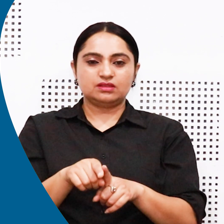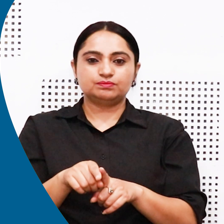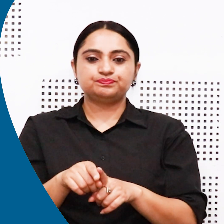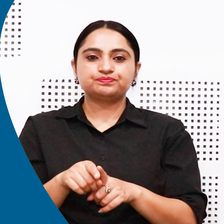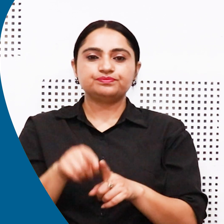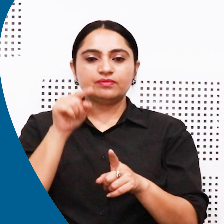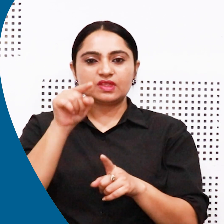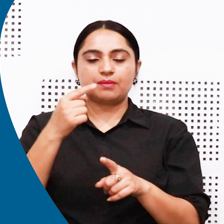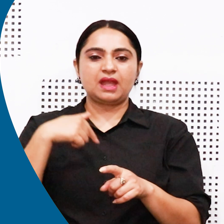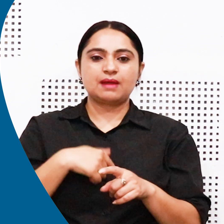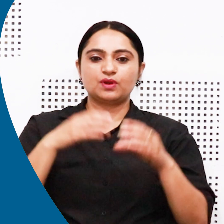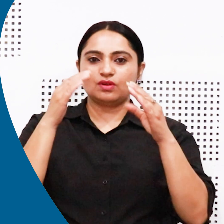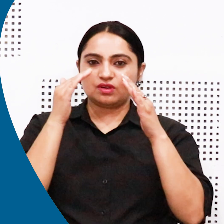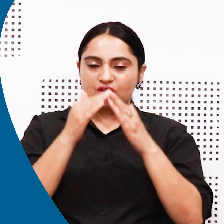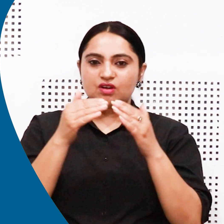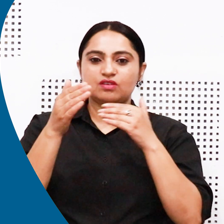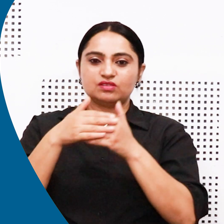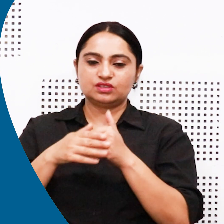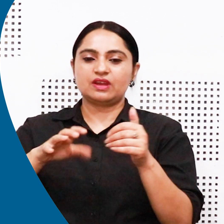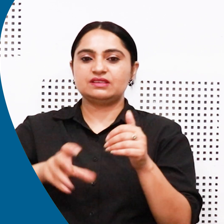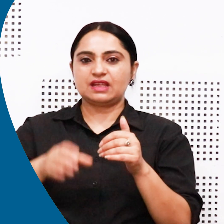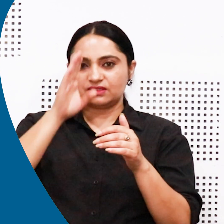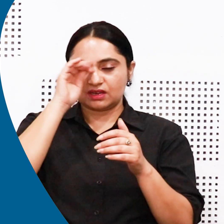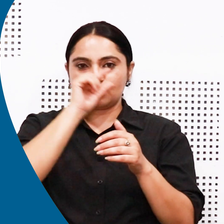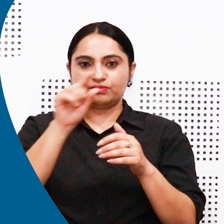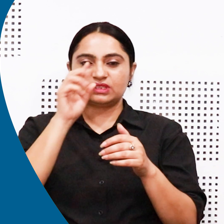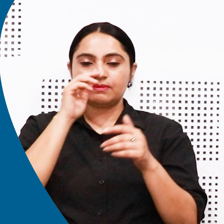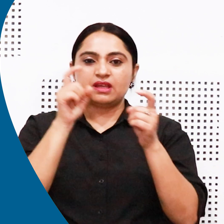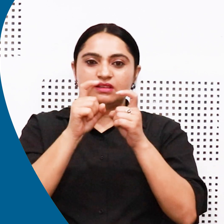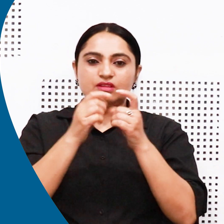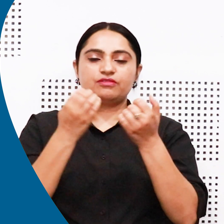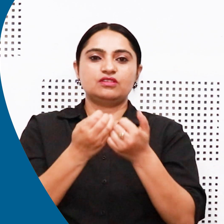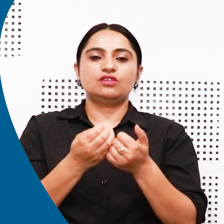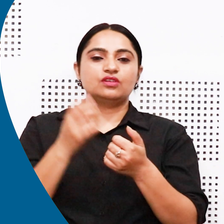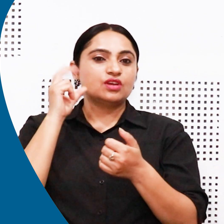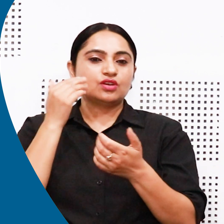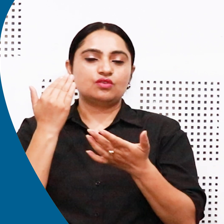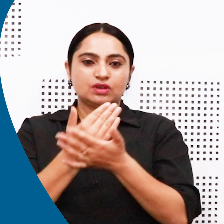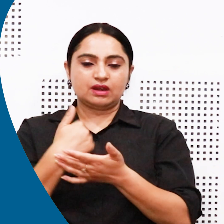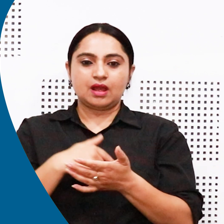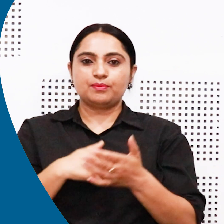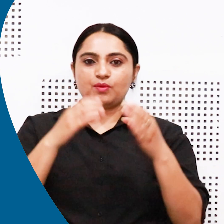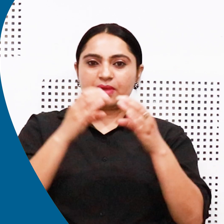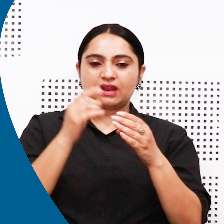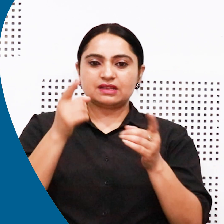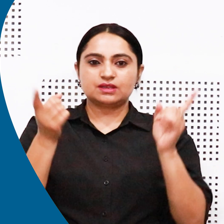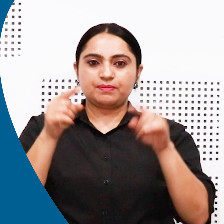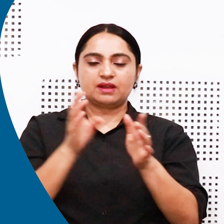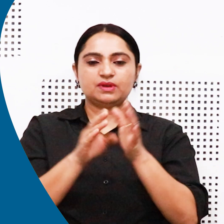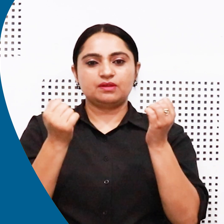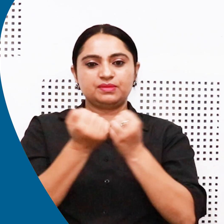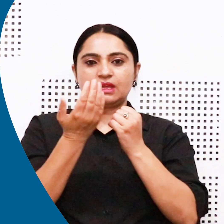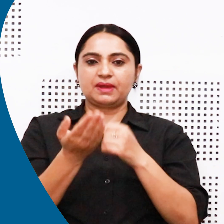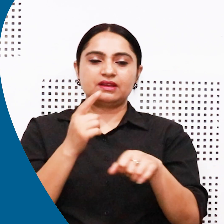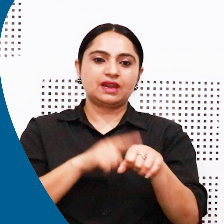सामग्रीसँगै तपाईँ हाम्रै घर दैलोका स्थानीय सरकारको बारेमा छलफल गर्ने रेडियो कार्यक्रम हाम्रो पालिकाको आजको अङ्कबाट बिदा